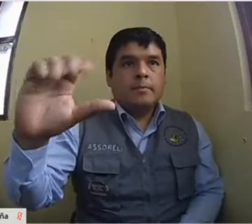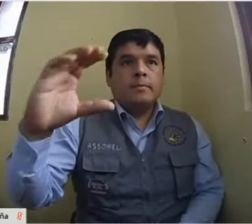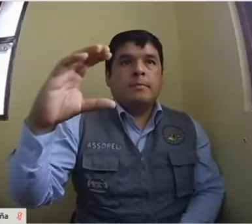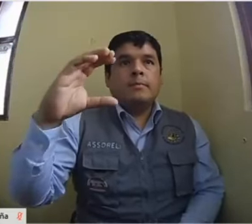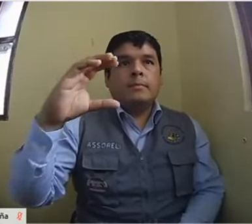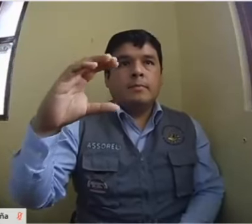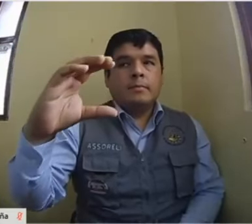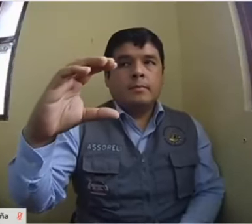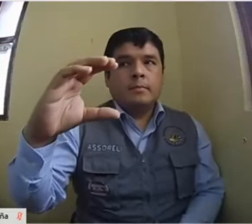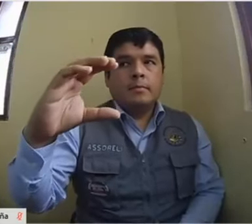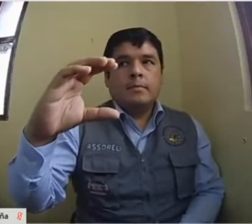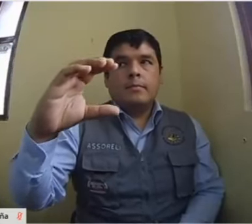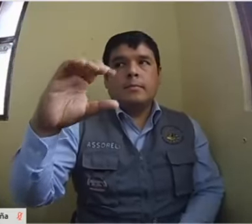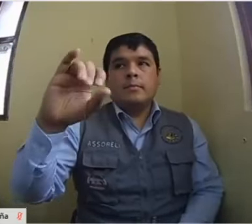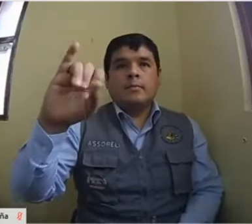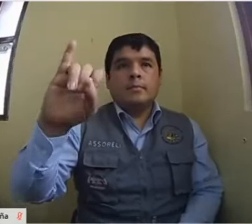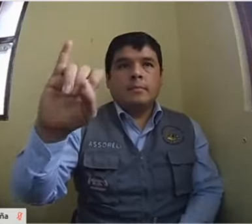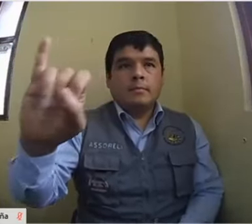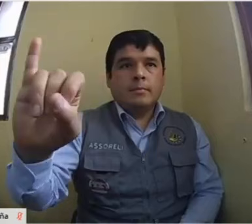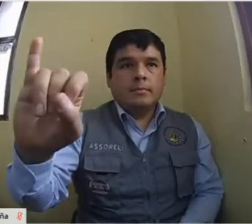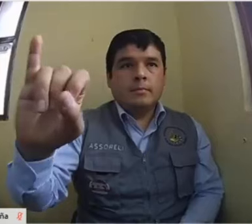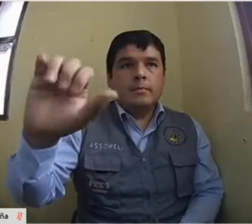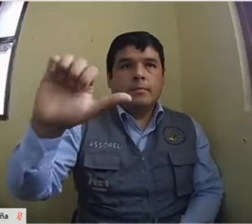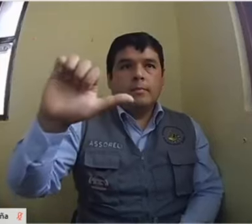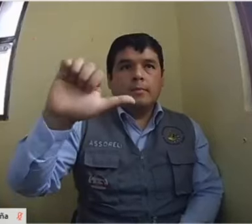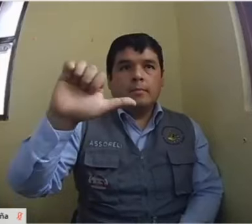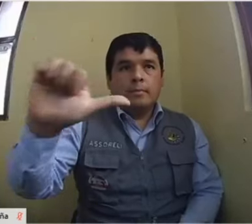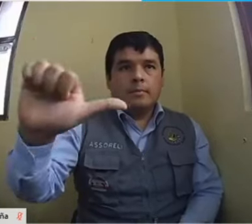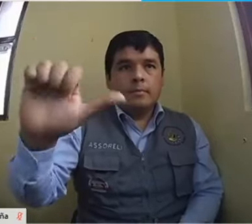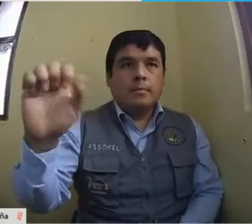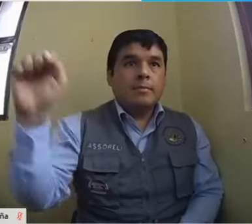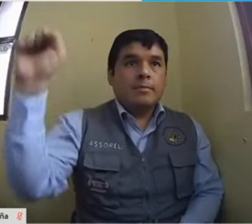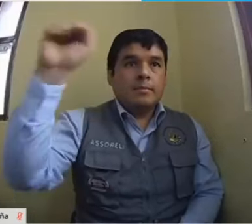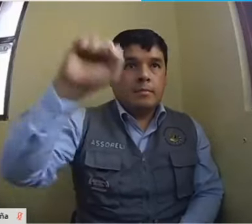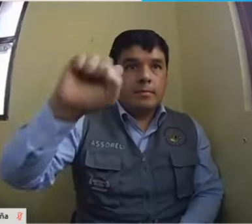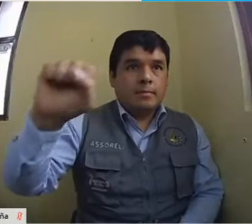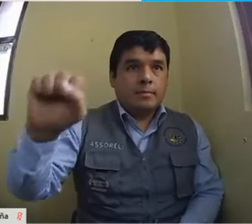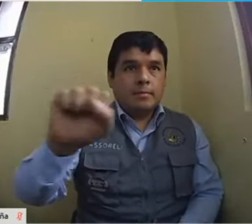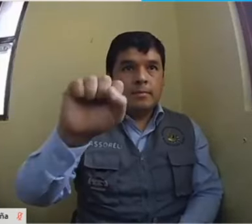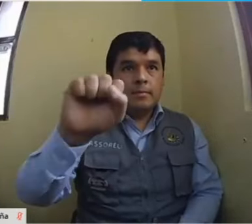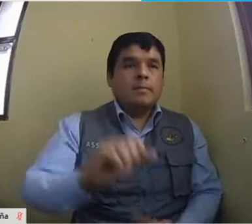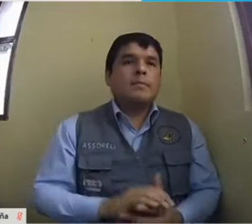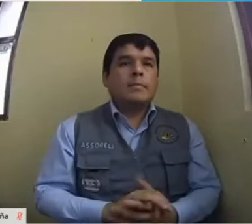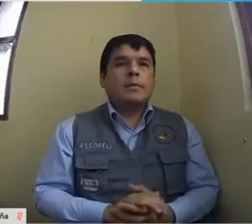Gracias, deletreando Ronald, miren, la palabra gracias tiene una seña.